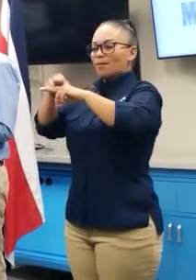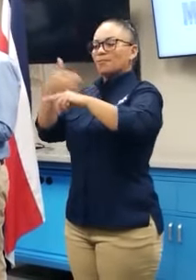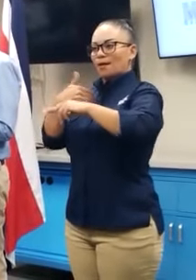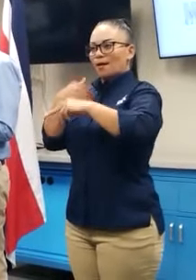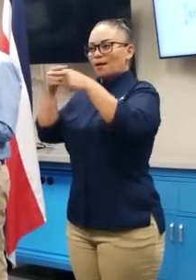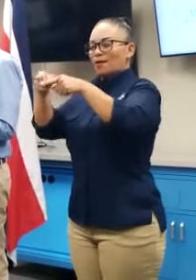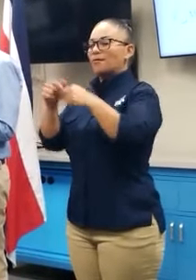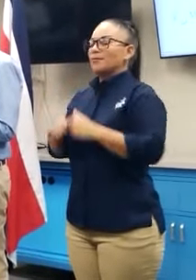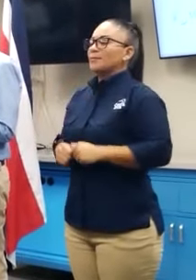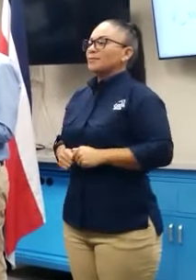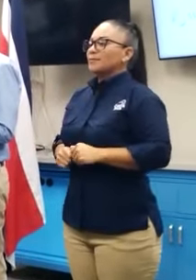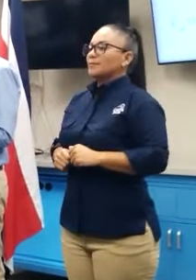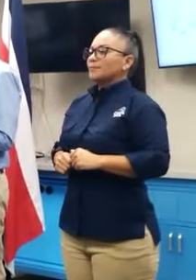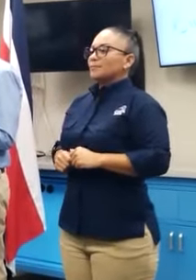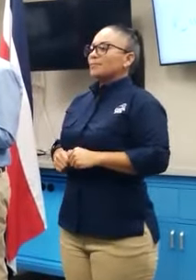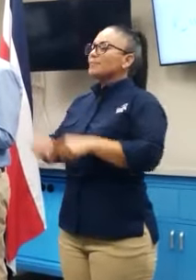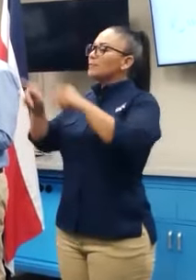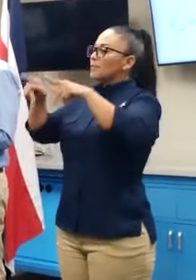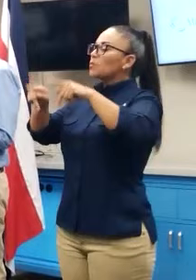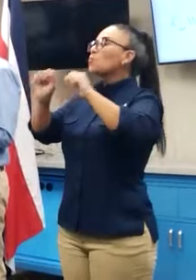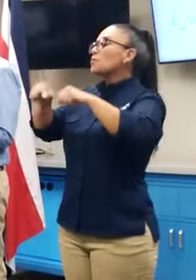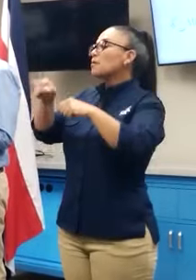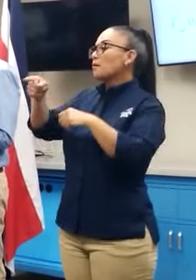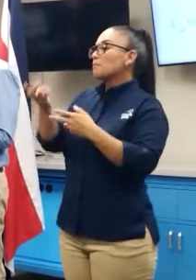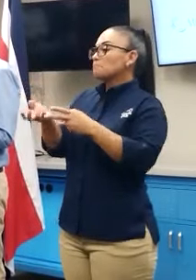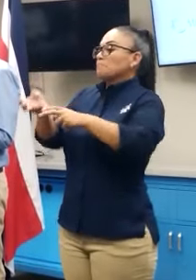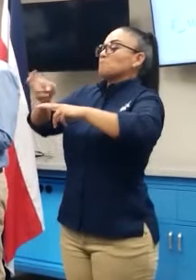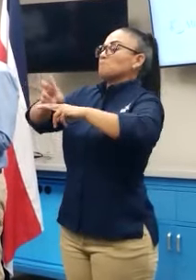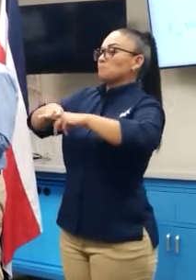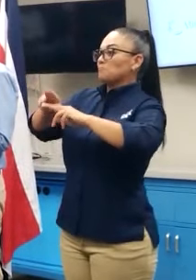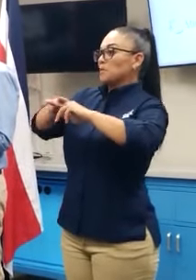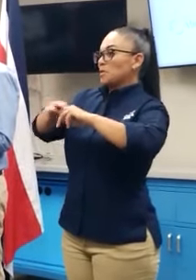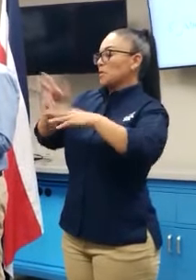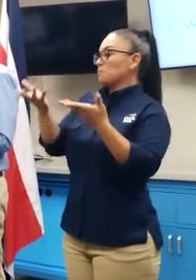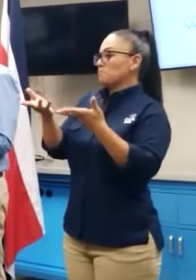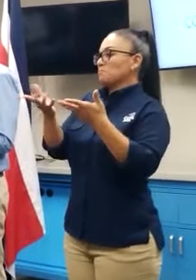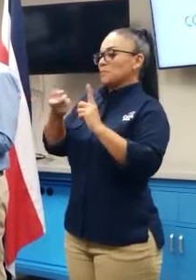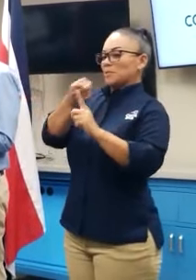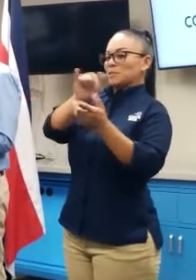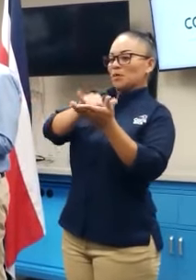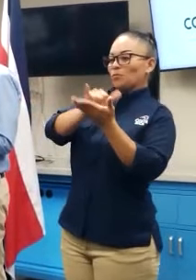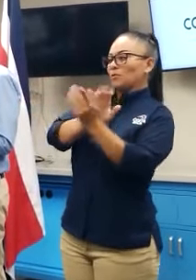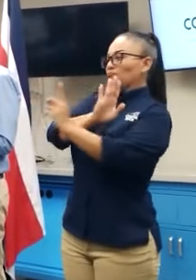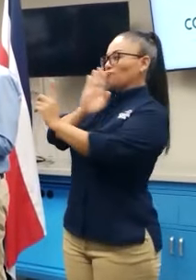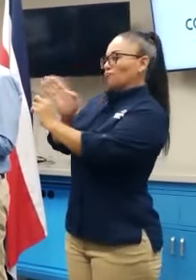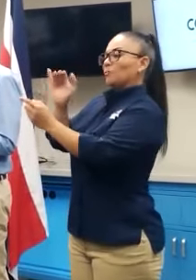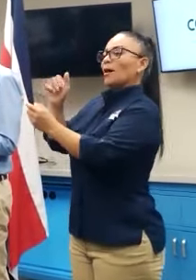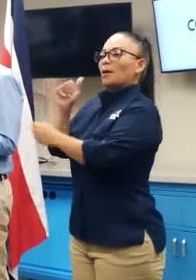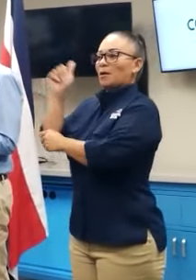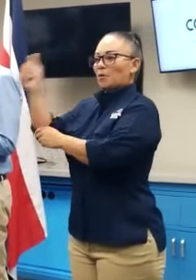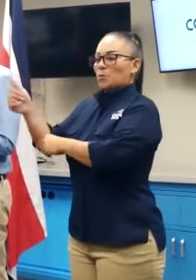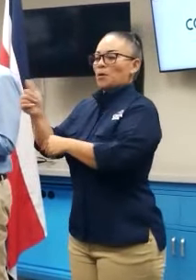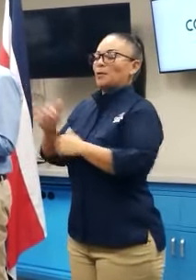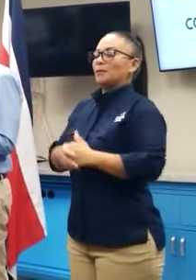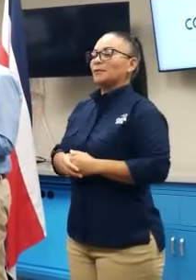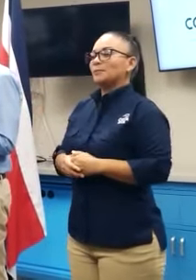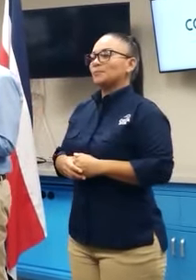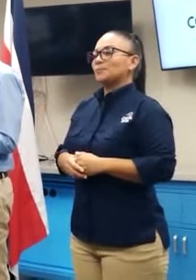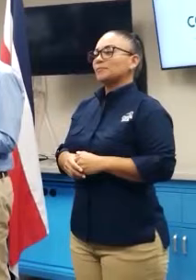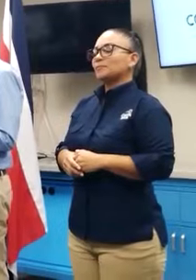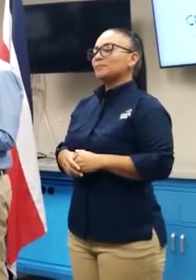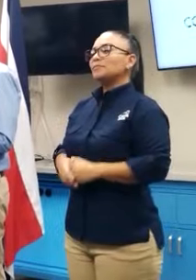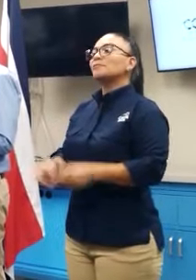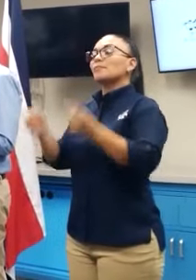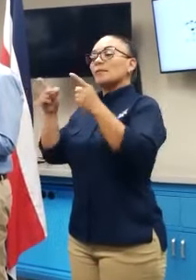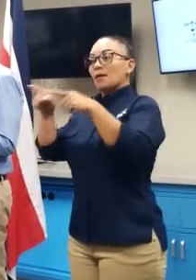férrea, donde las personas podrían tomar el tren ordinario de San José a La Juela, etcétera, ¿verdad?